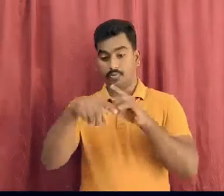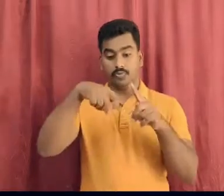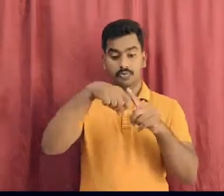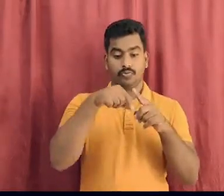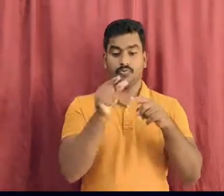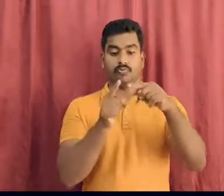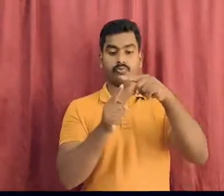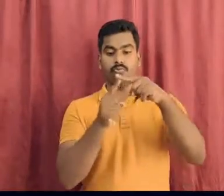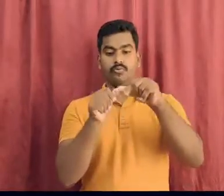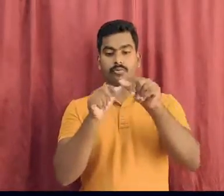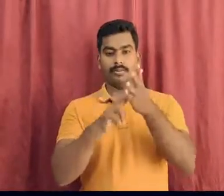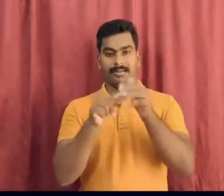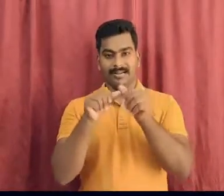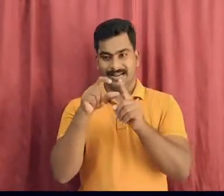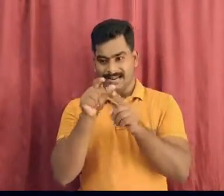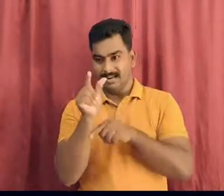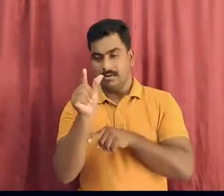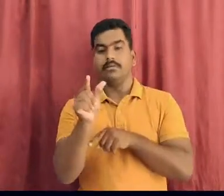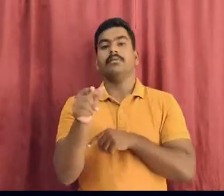കുവൈറ്റിൽ